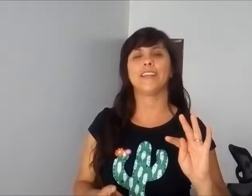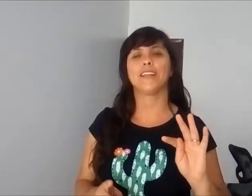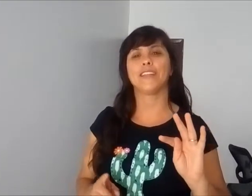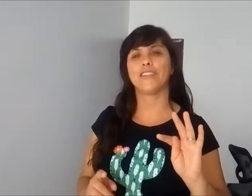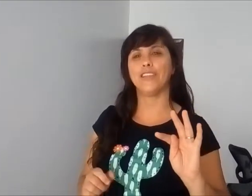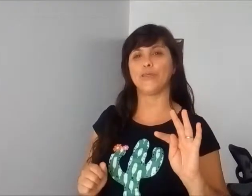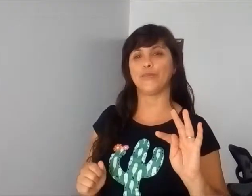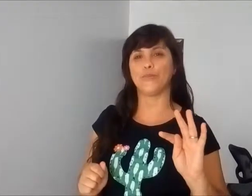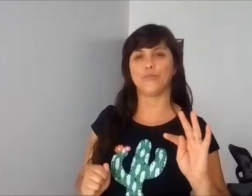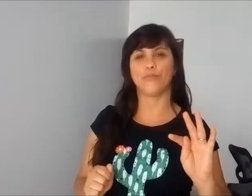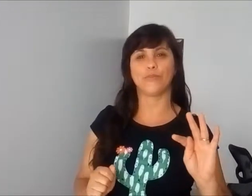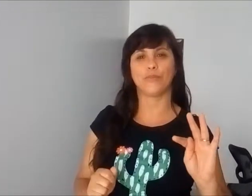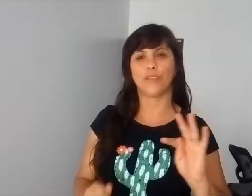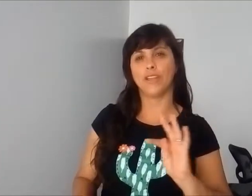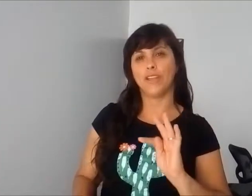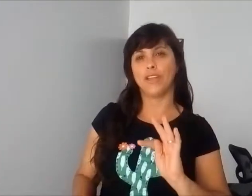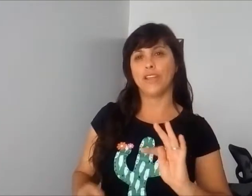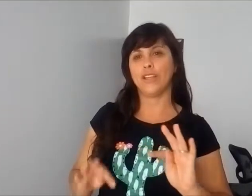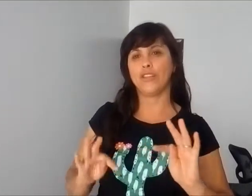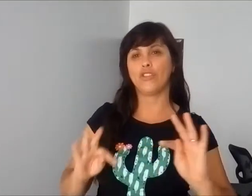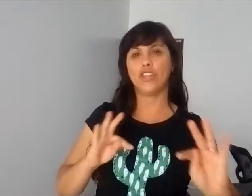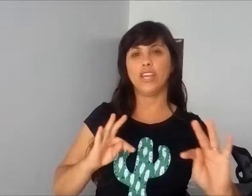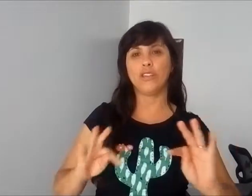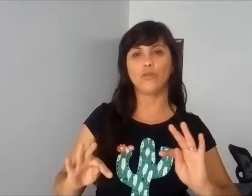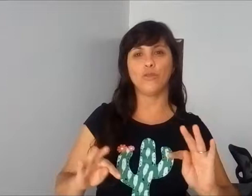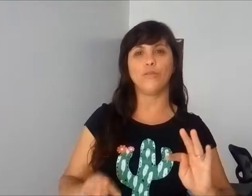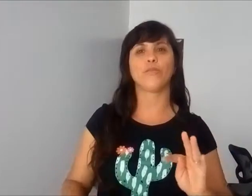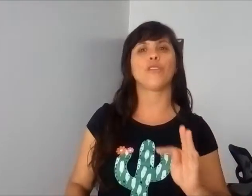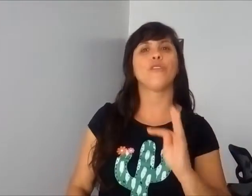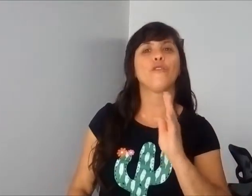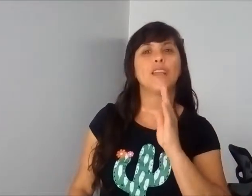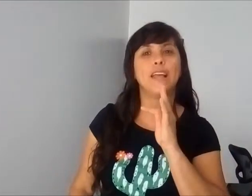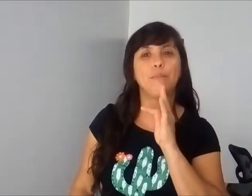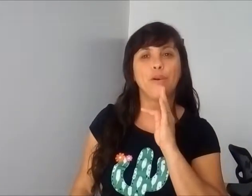tito tito filêmon